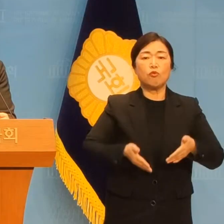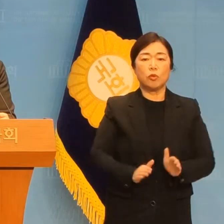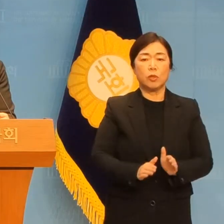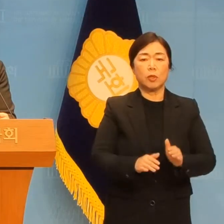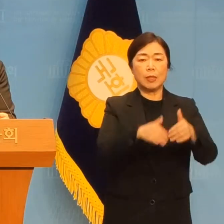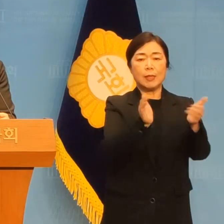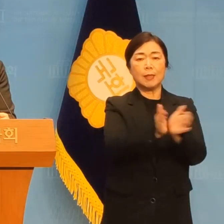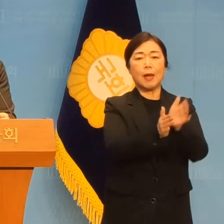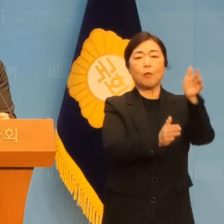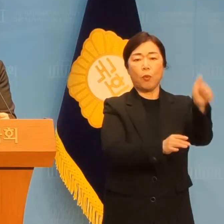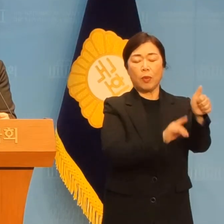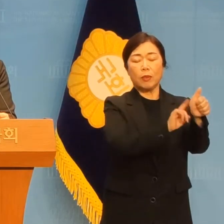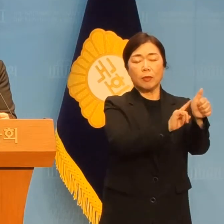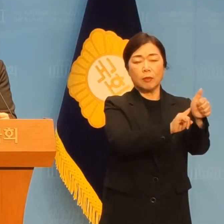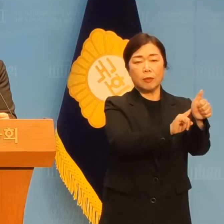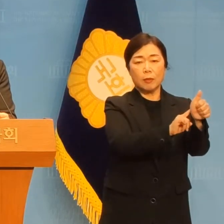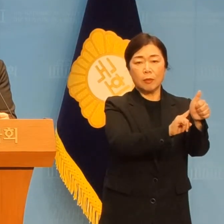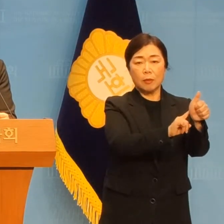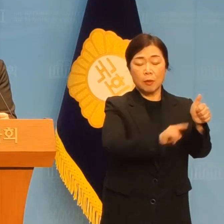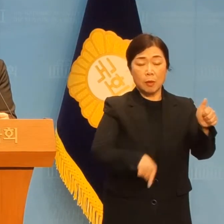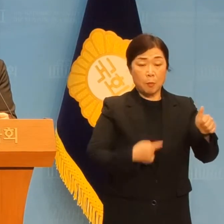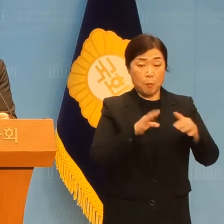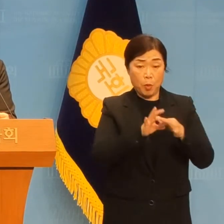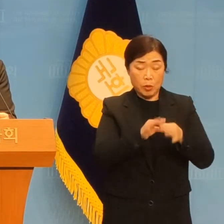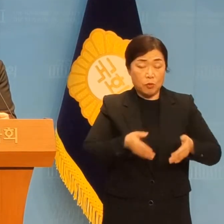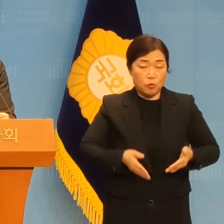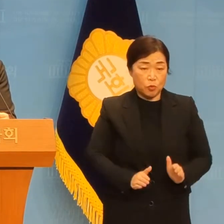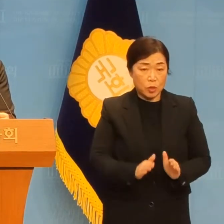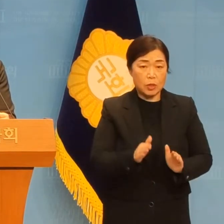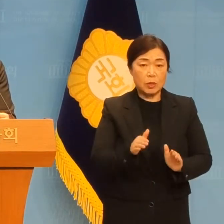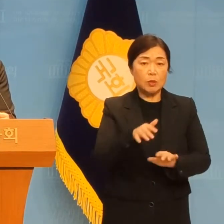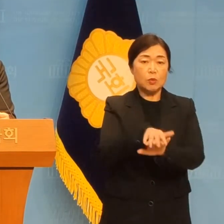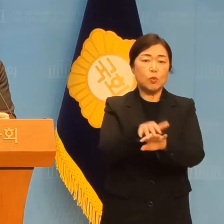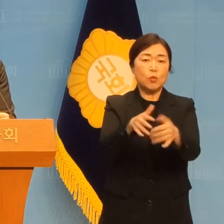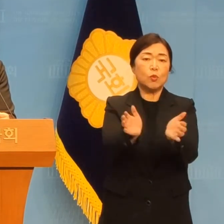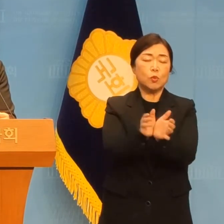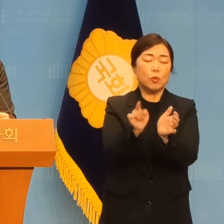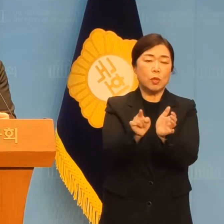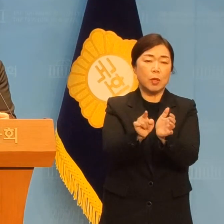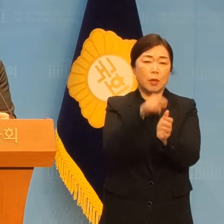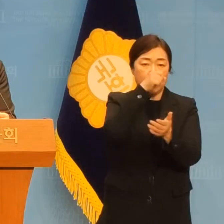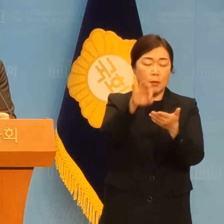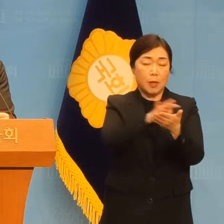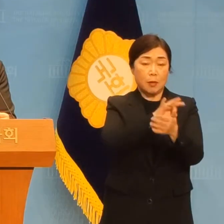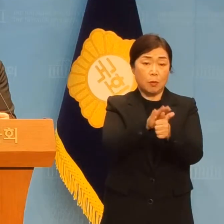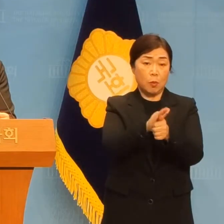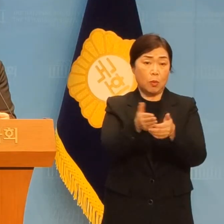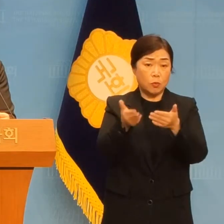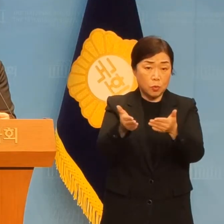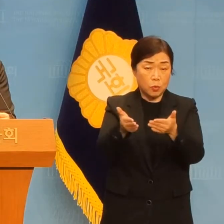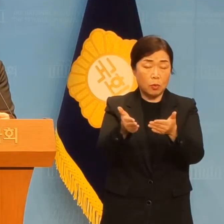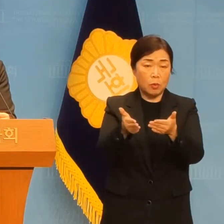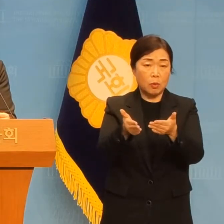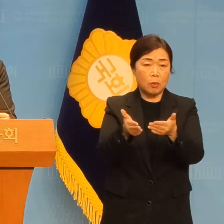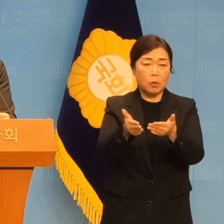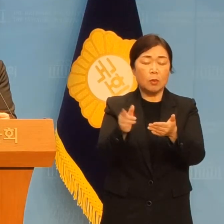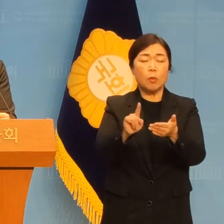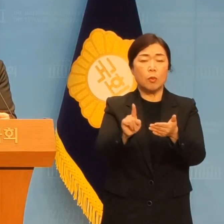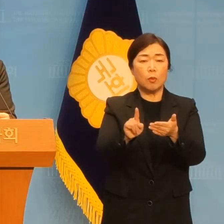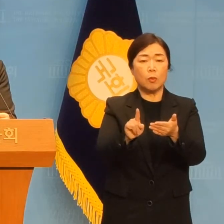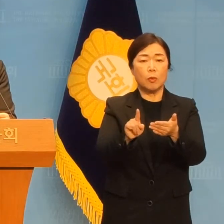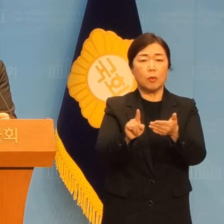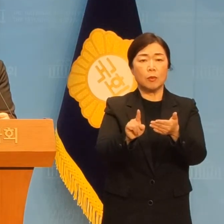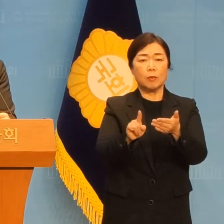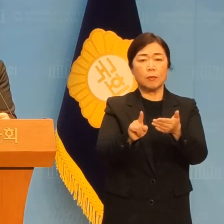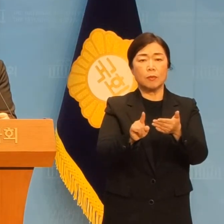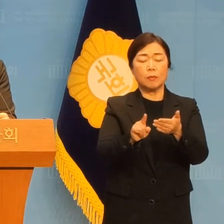조직에 혈세 퍼주기, 이건 아예 대놓고 코드 예산에 대선 보은 예산 아닙니까? 이